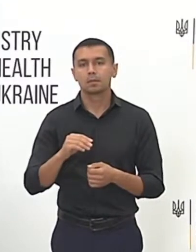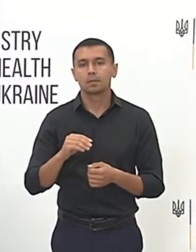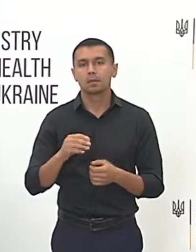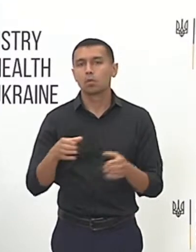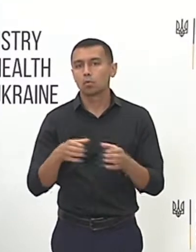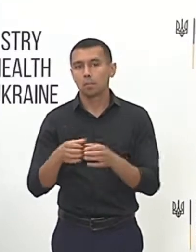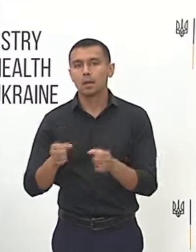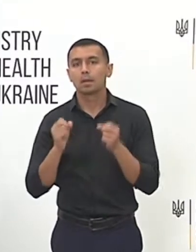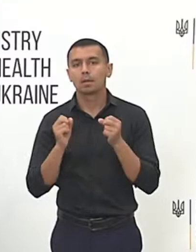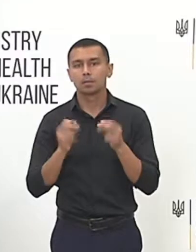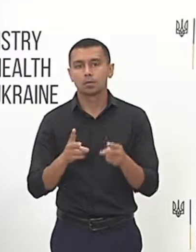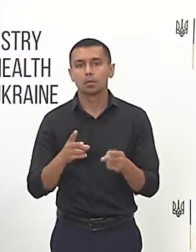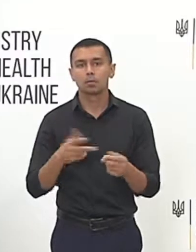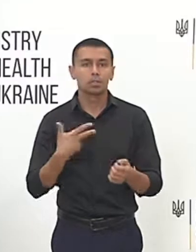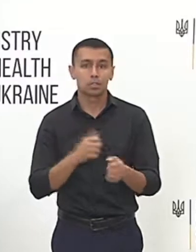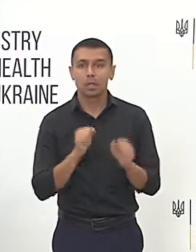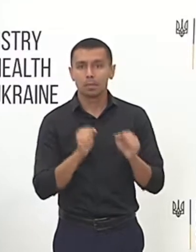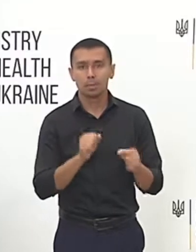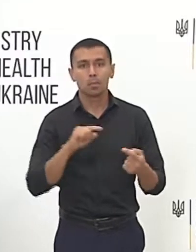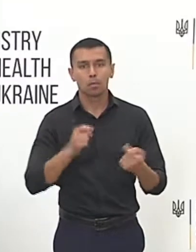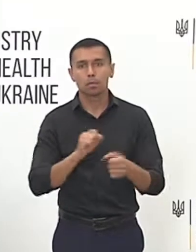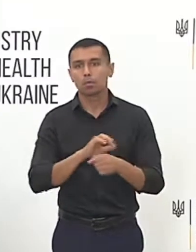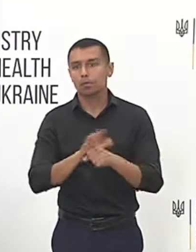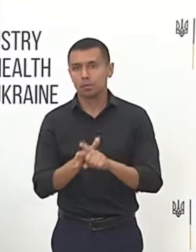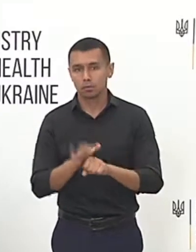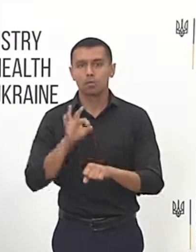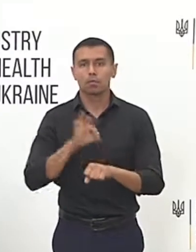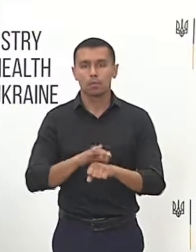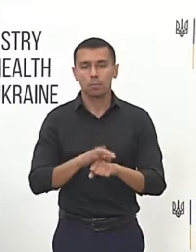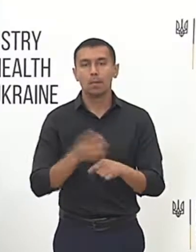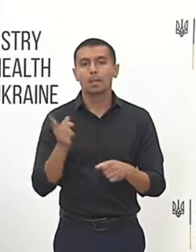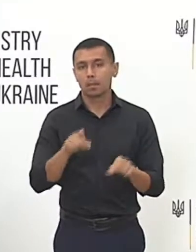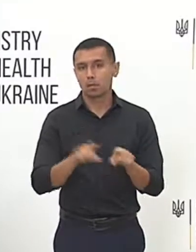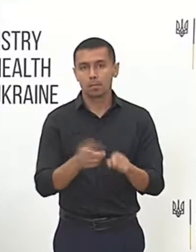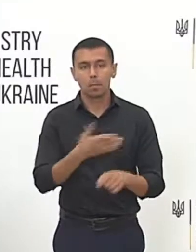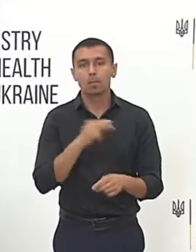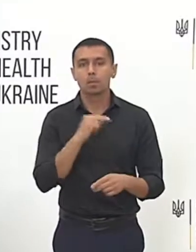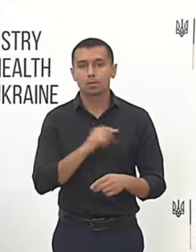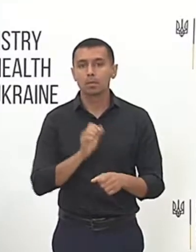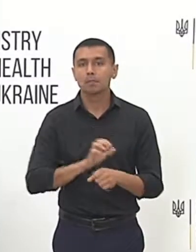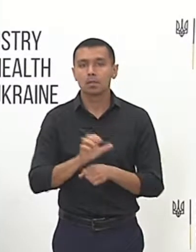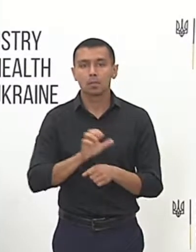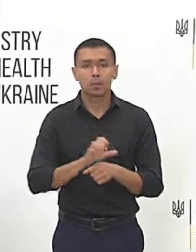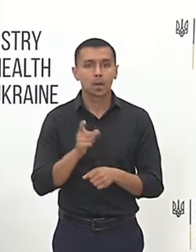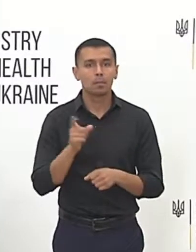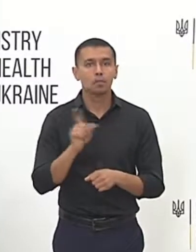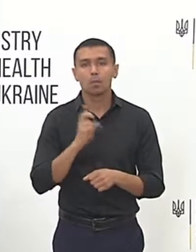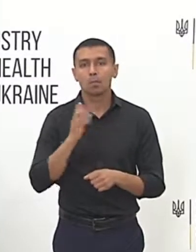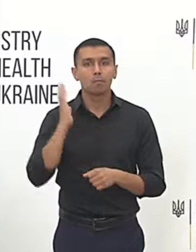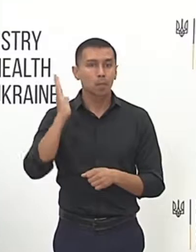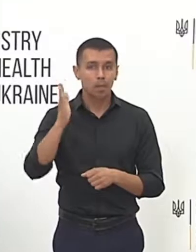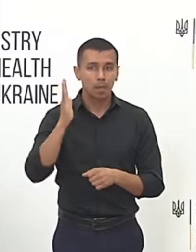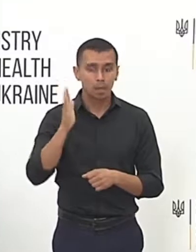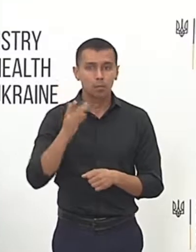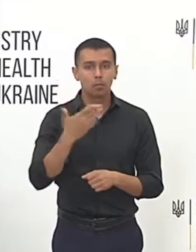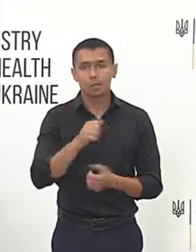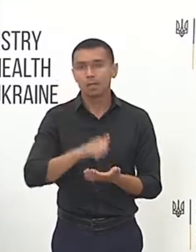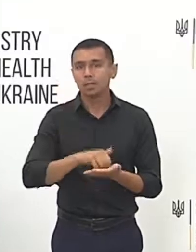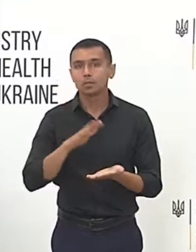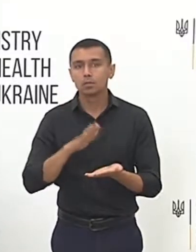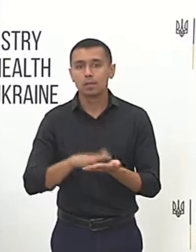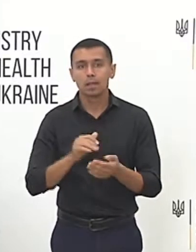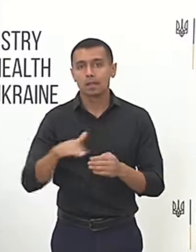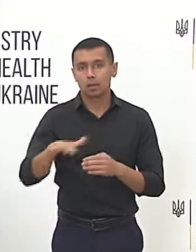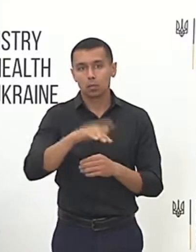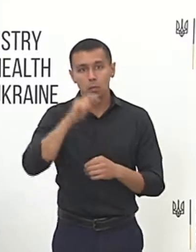всі групи ризику щепленнями проти коронавірусної хвороби. Також ми працюємо з виробниками для того, щоб в подальшому вони реєструвались